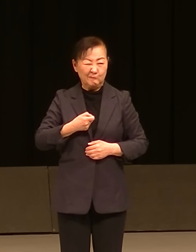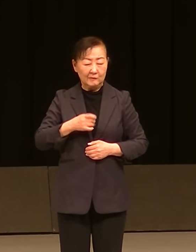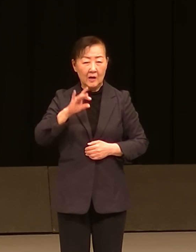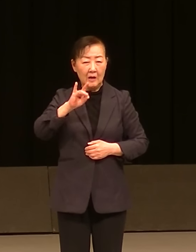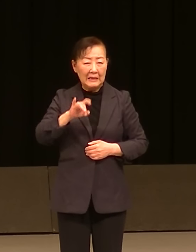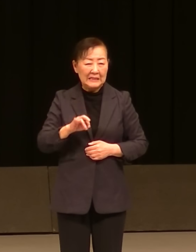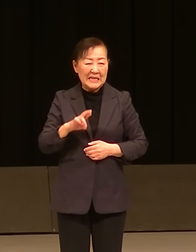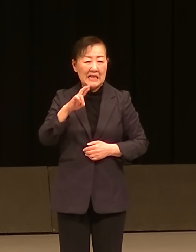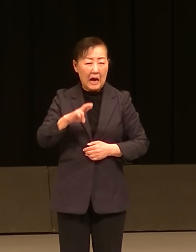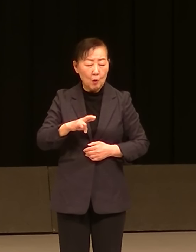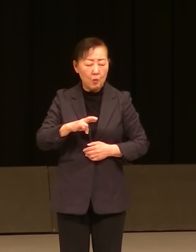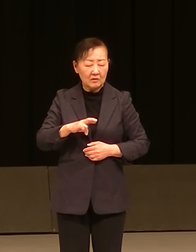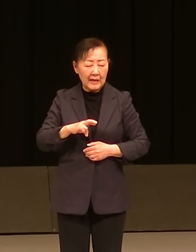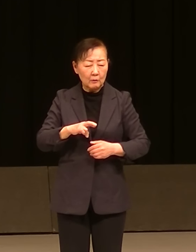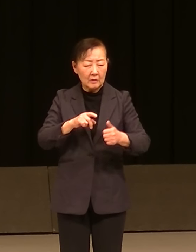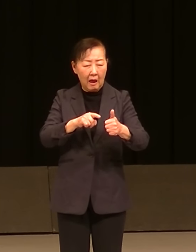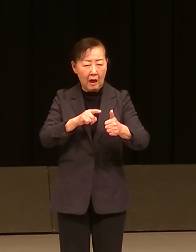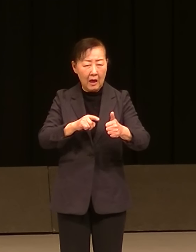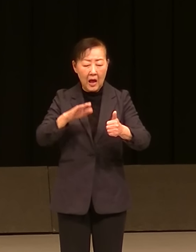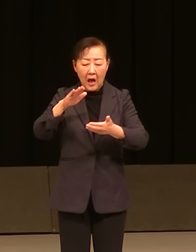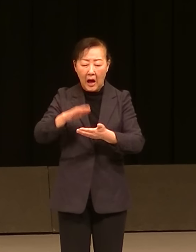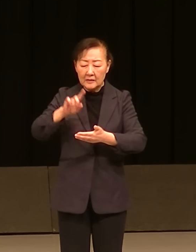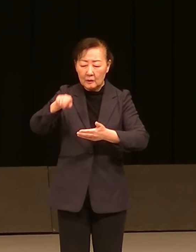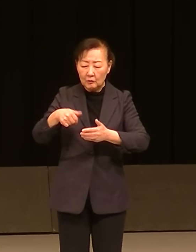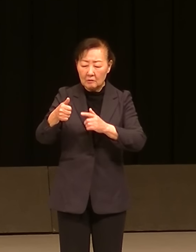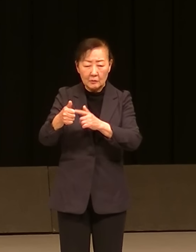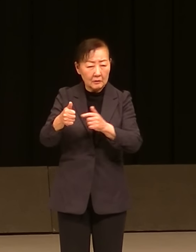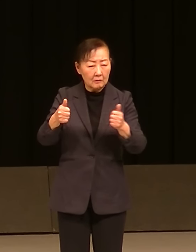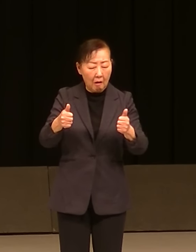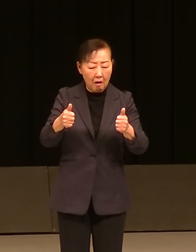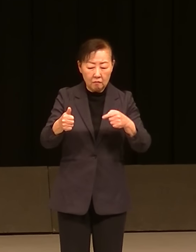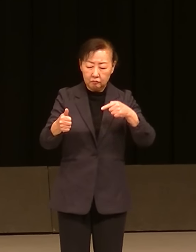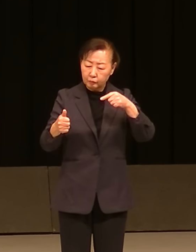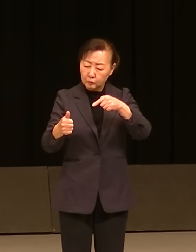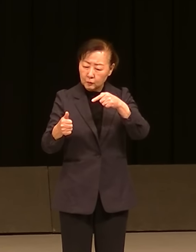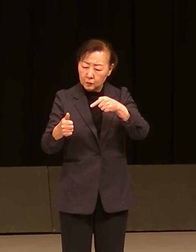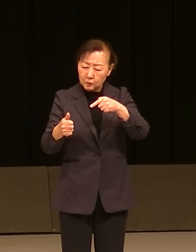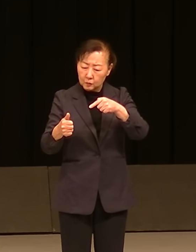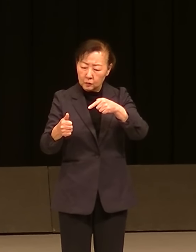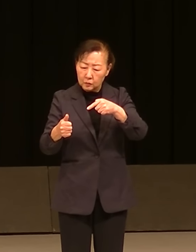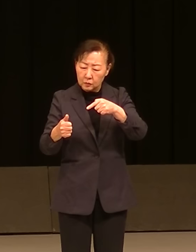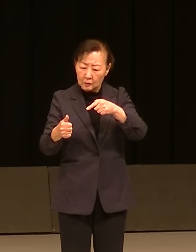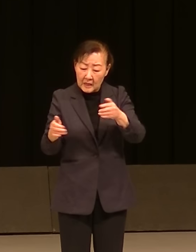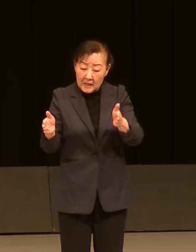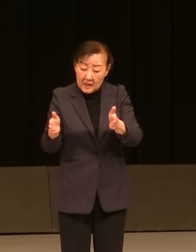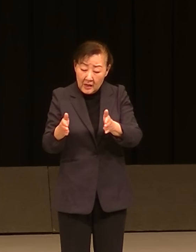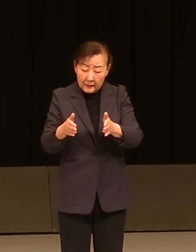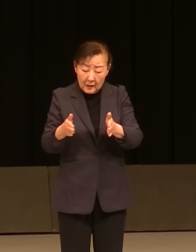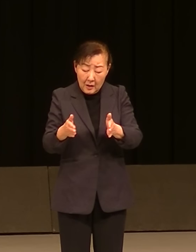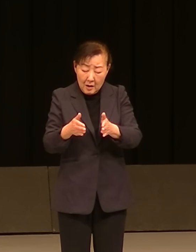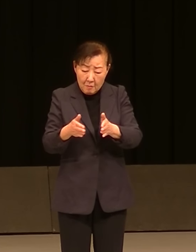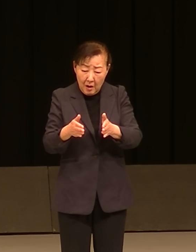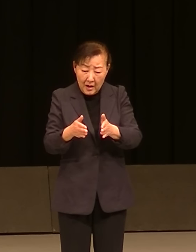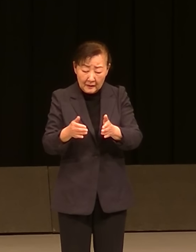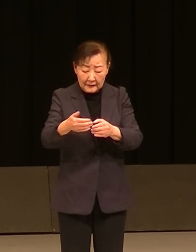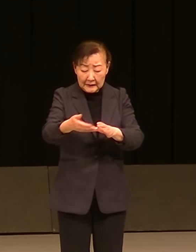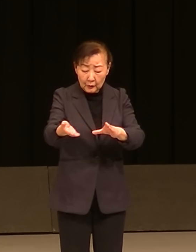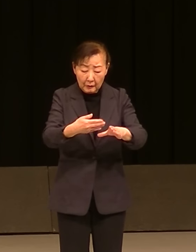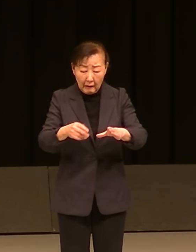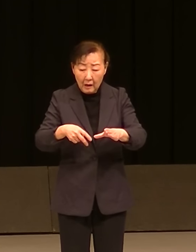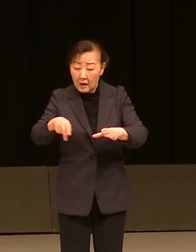助がですね、浅野匠頭に対して、お前はこの狭いちっちゃい井戸の中をあっちへふら